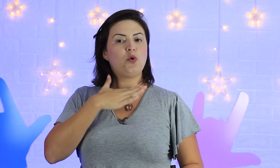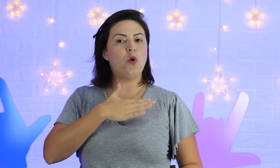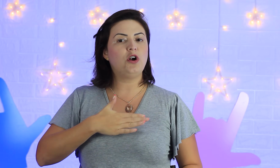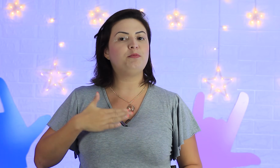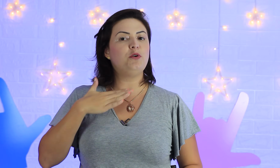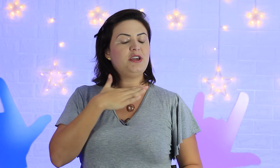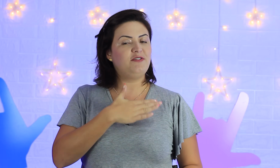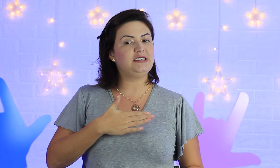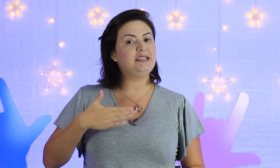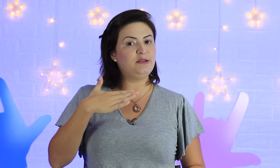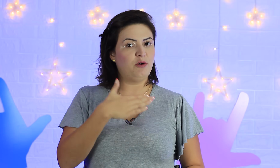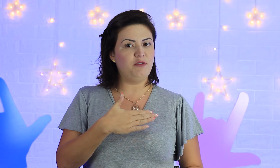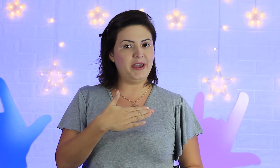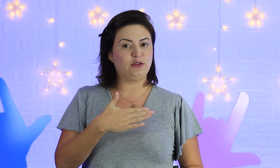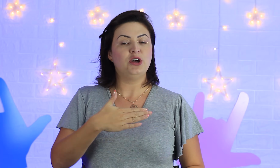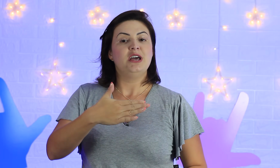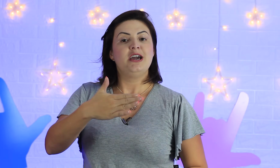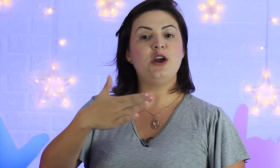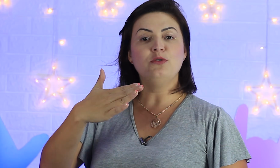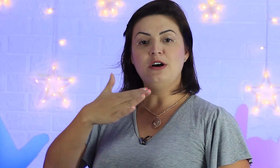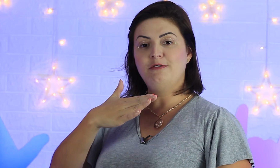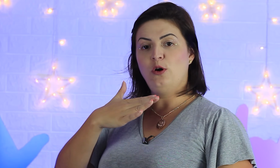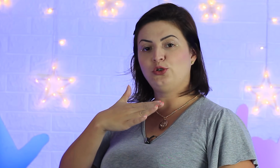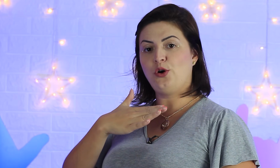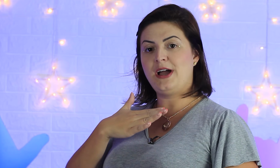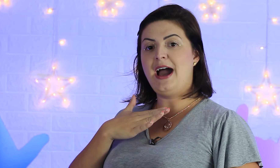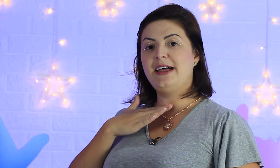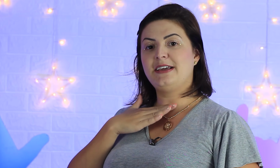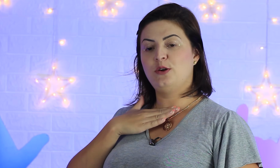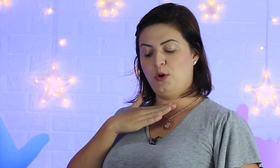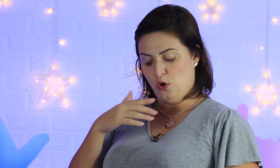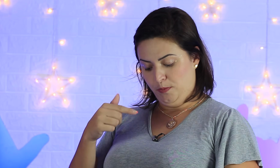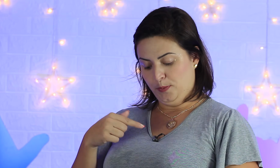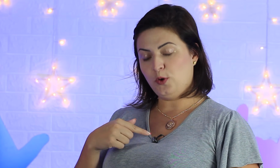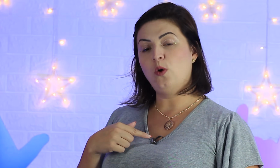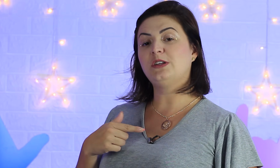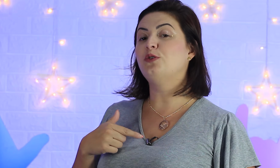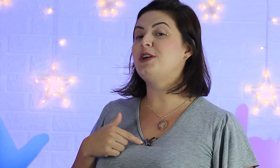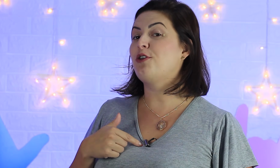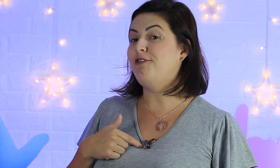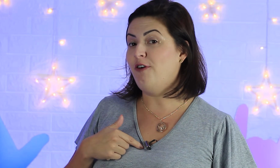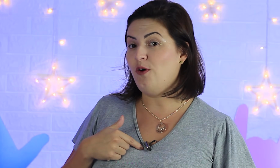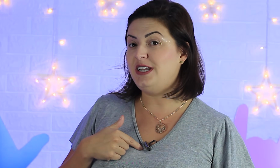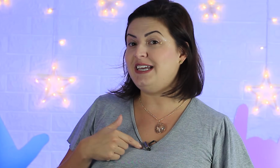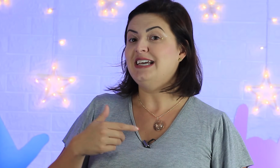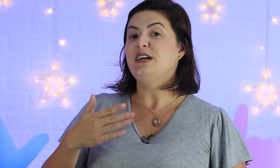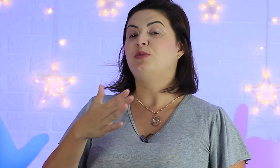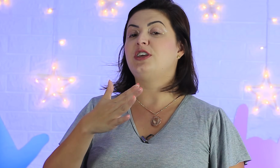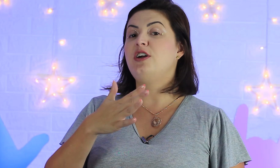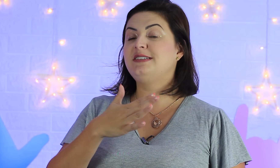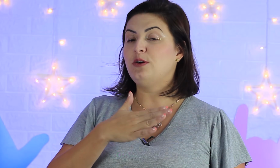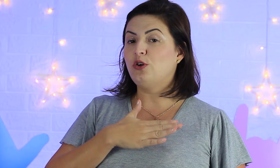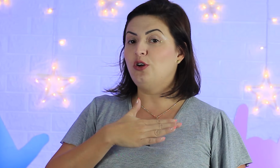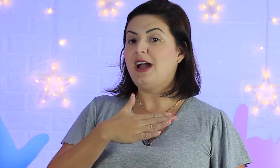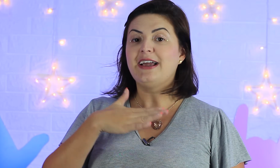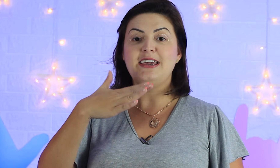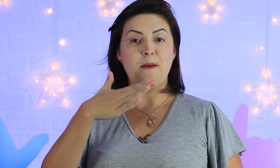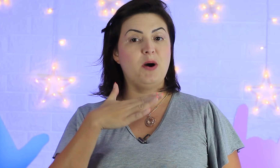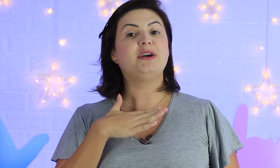Do corpo e fazer esse movimento. Eu não vou tocar aqui o meu corpo por conta do microfone. Porque se eu colocar aqui a mão